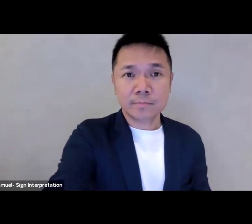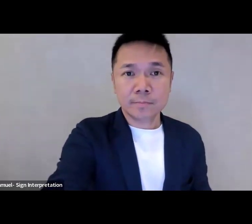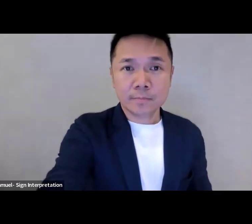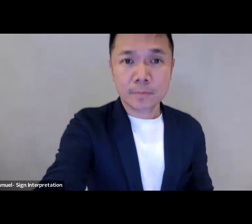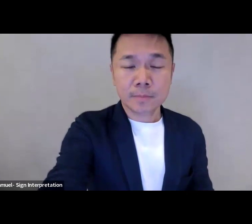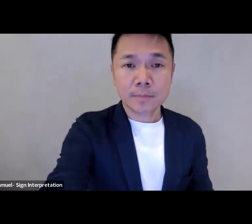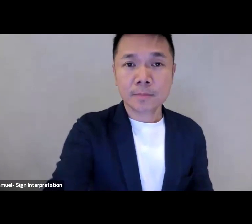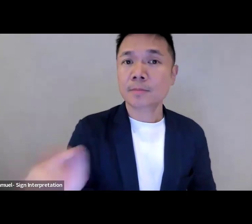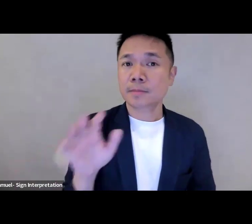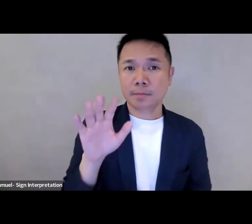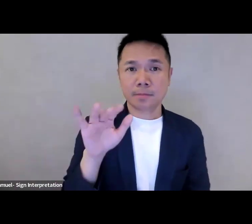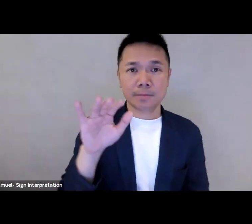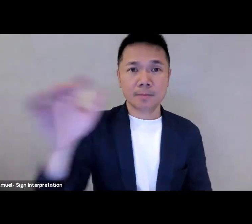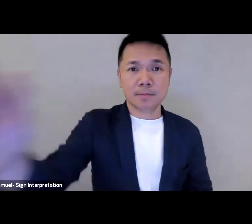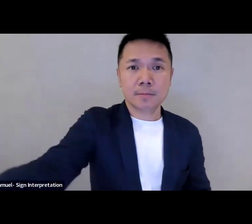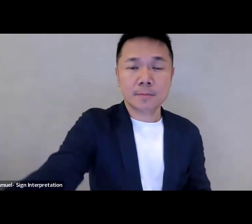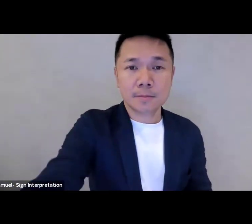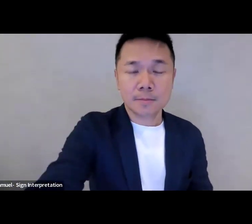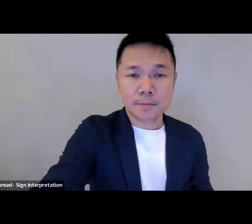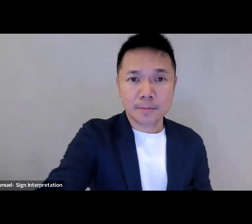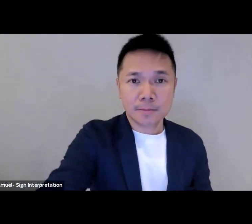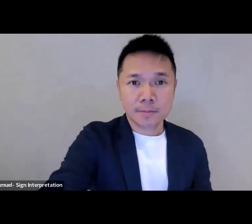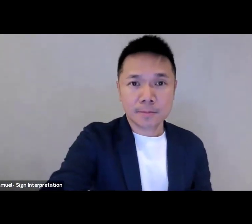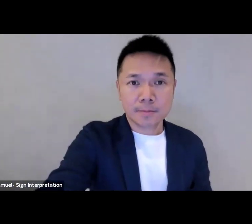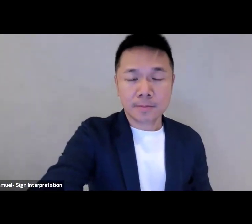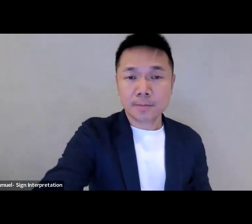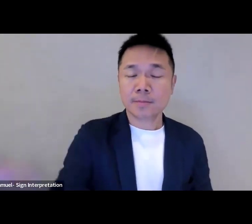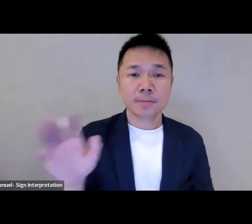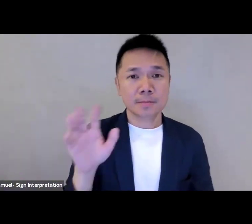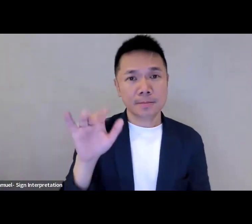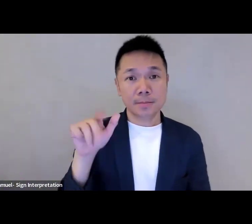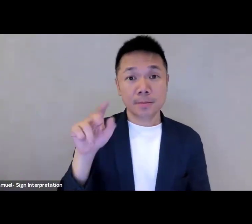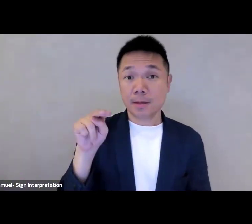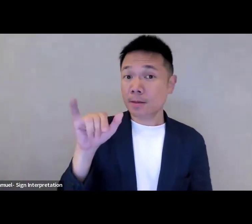你可以听得到我的声音吗？